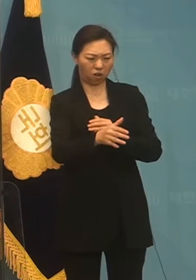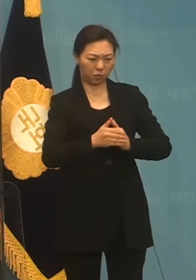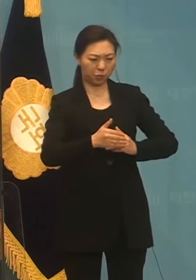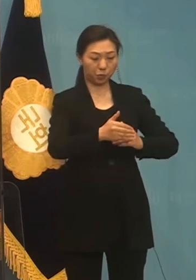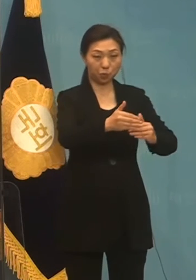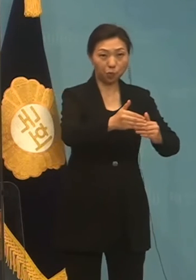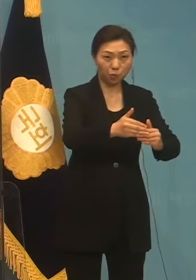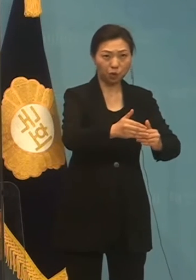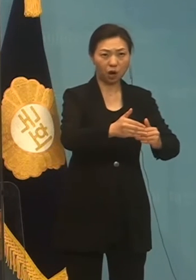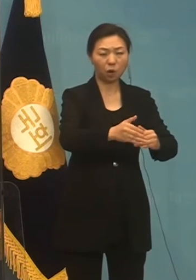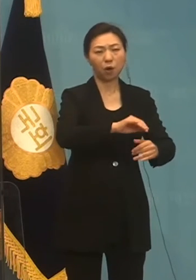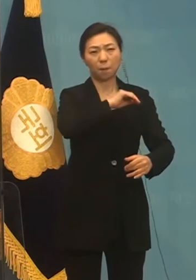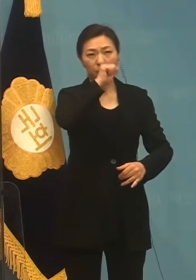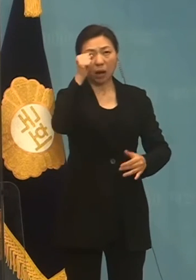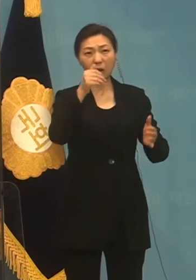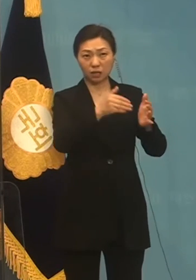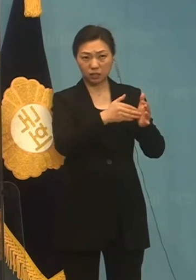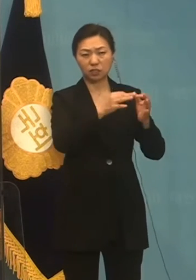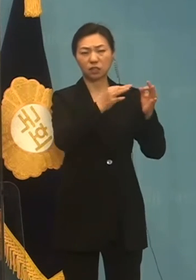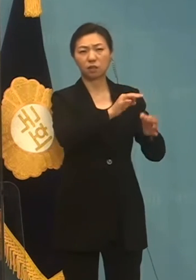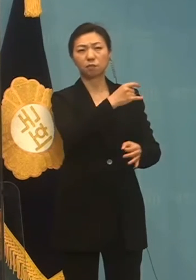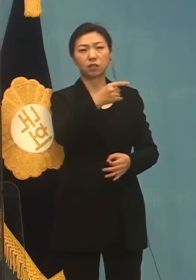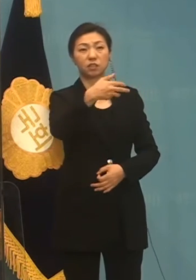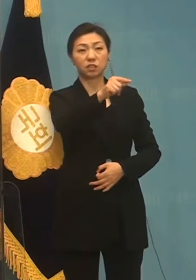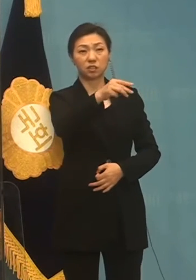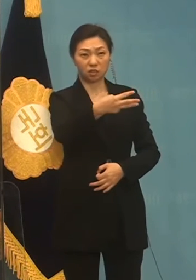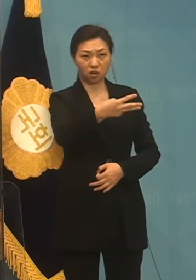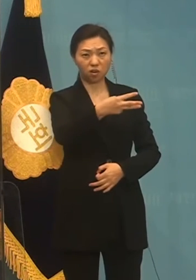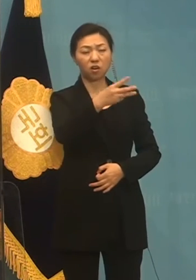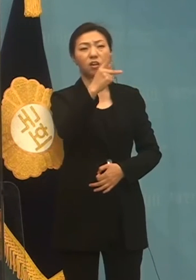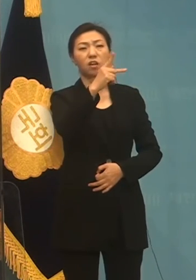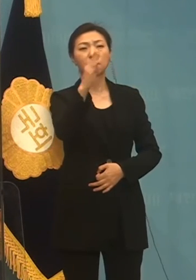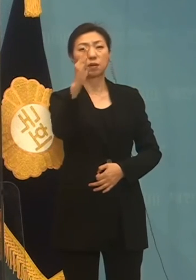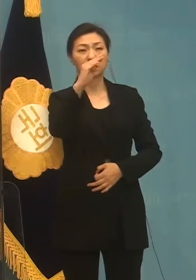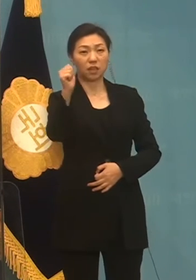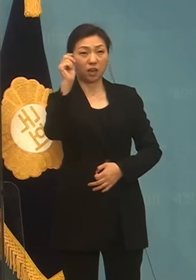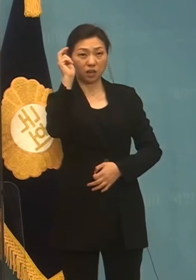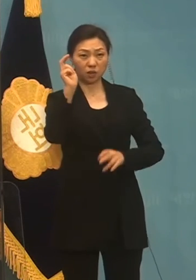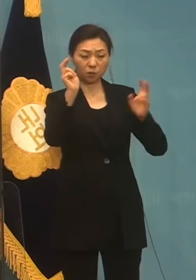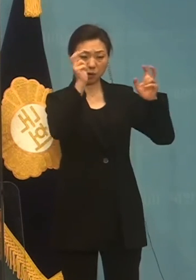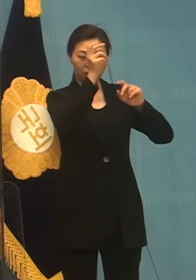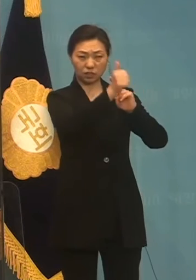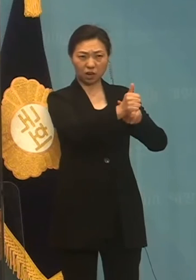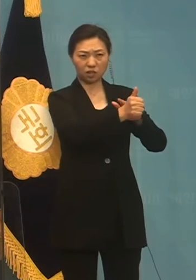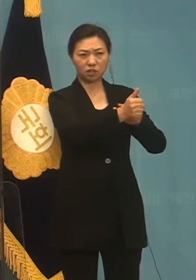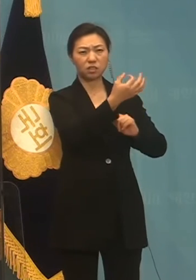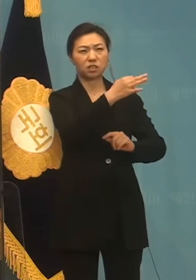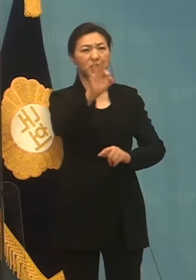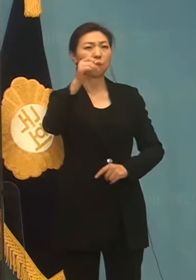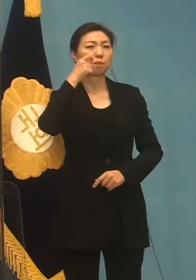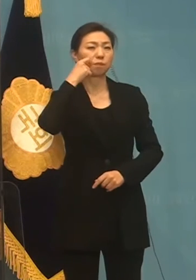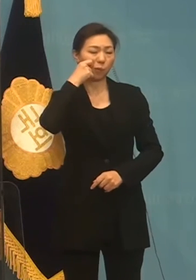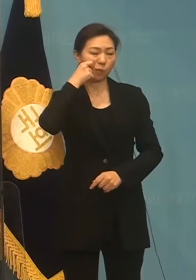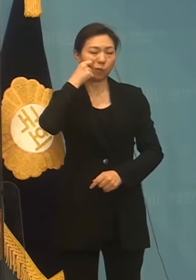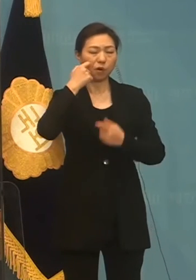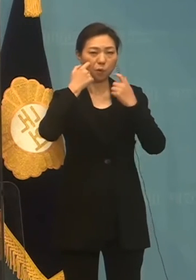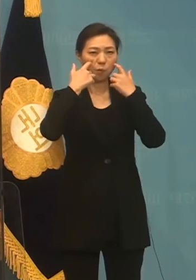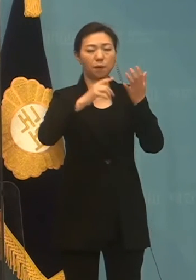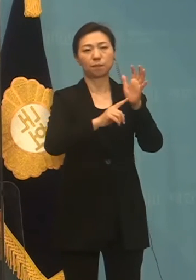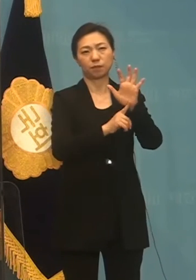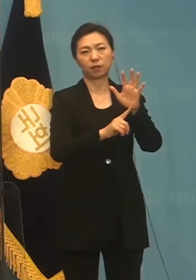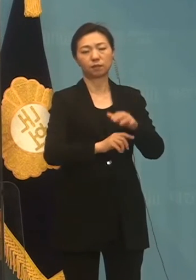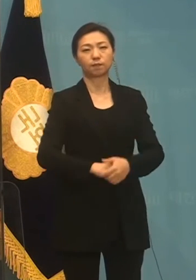선임된 김희철 후보를 절대로 KBS 사장으로 인정할 수 없다는 것을 다시 한번 분명히 밝히는 바다.